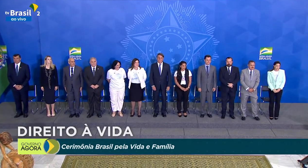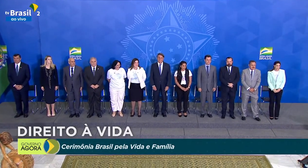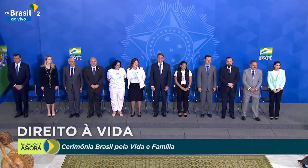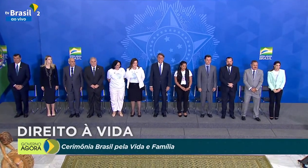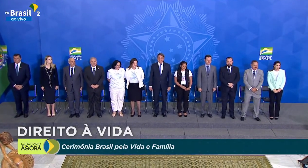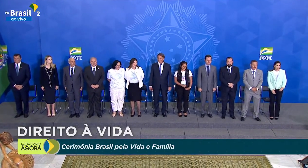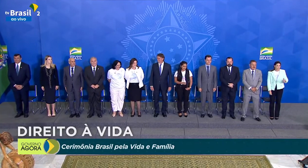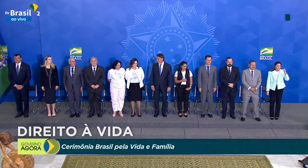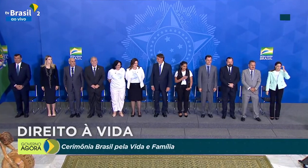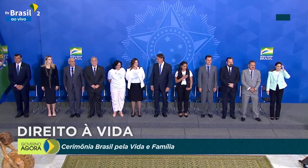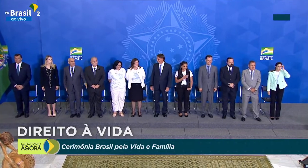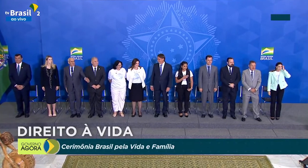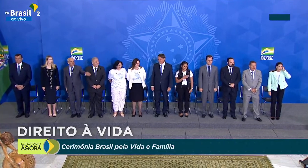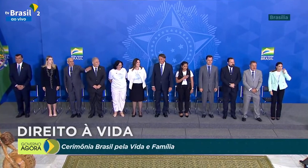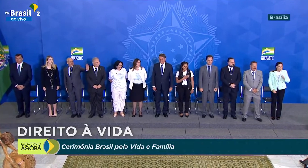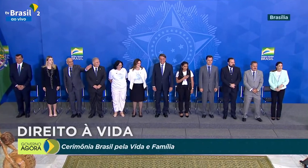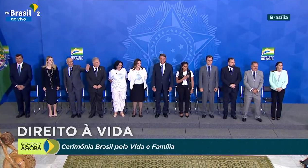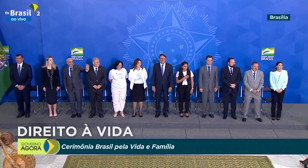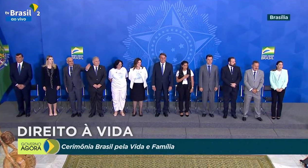E aí